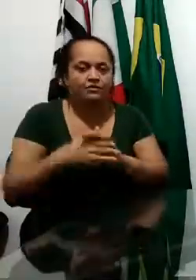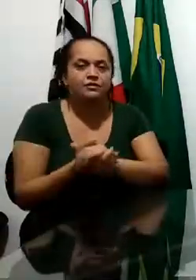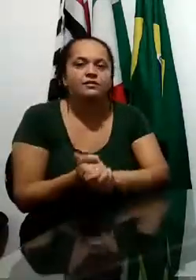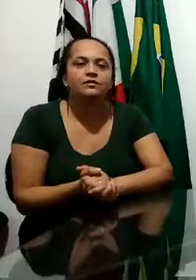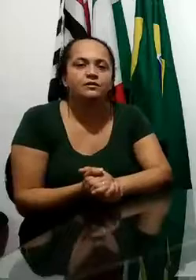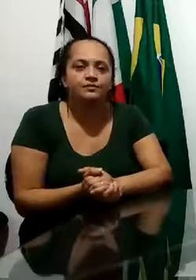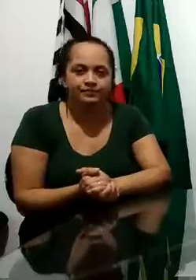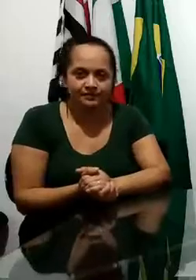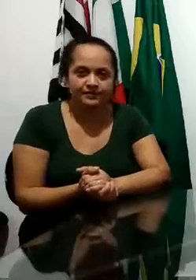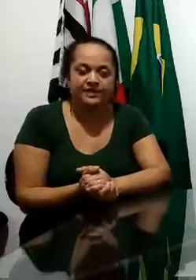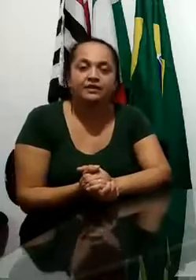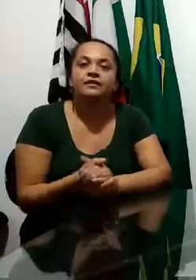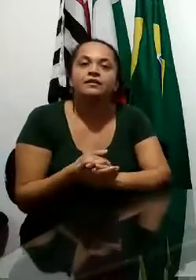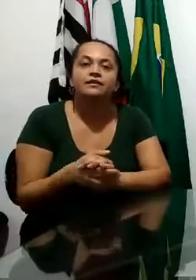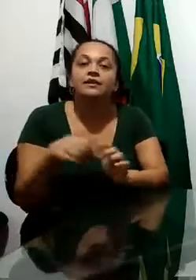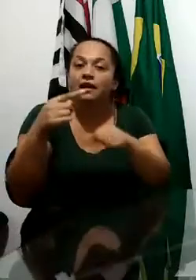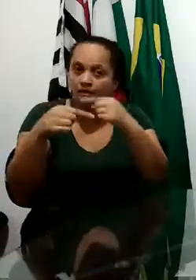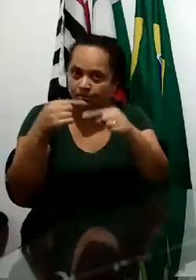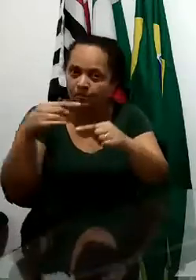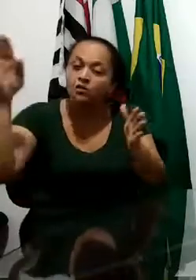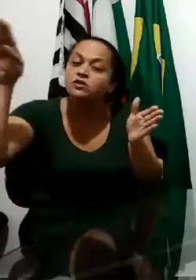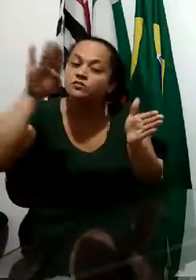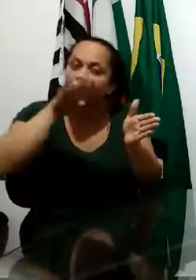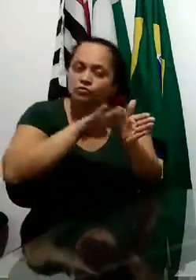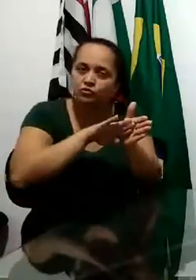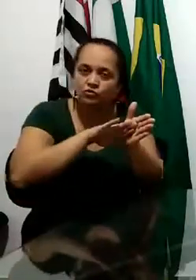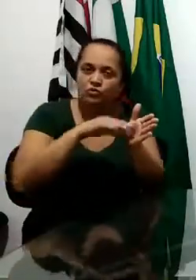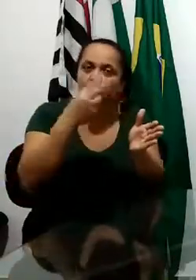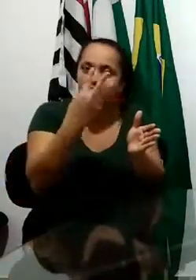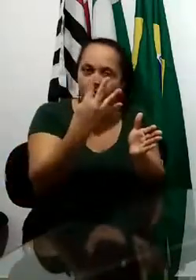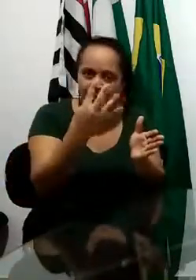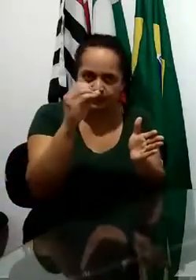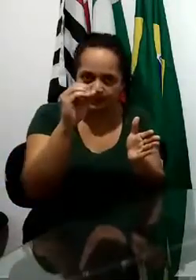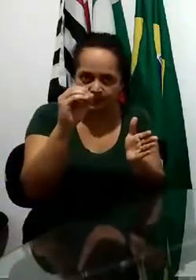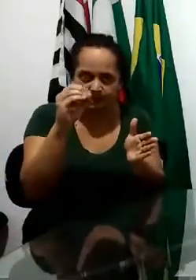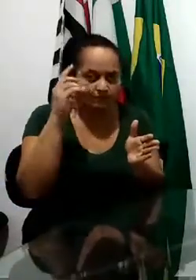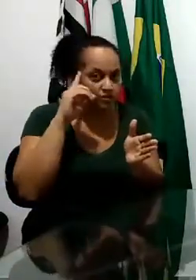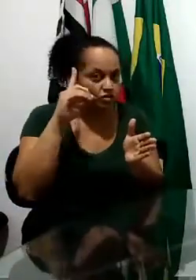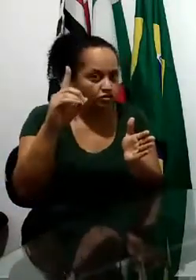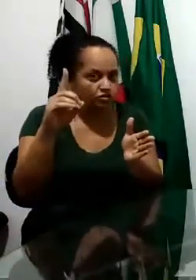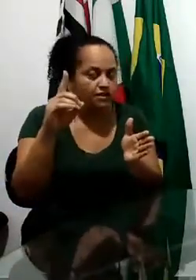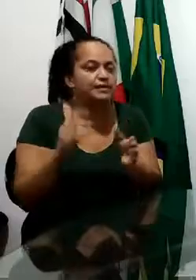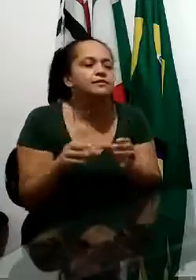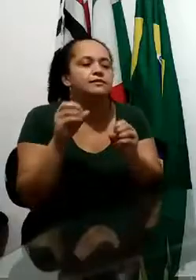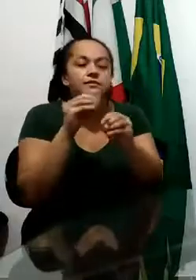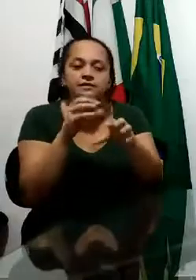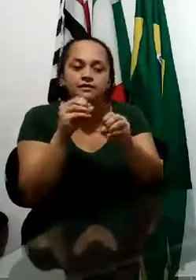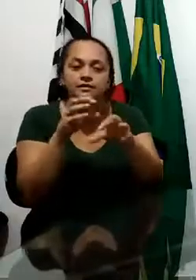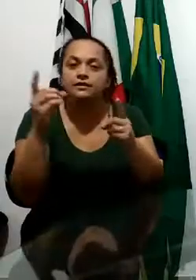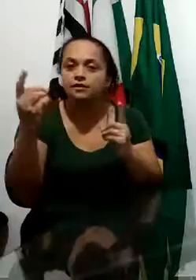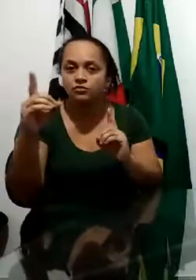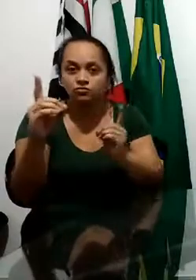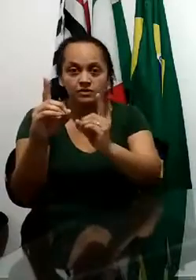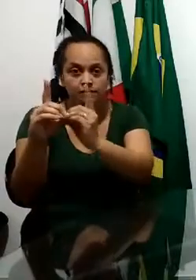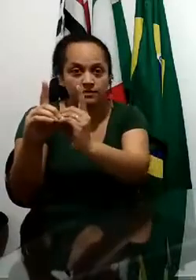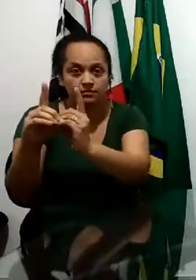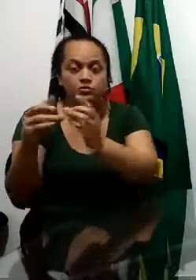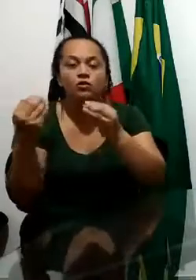glorificado e ficar 40 dias com os discípulos e dar a eles a missão de pregar o evangelho e fazer